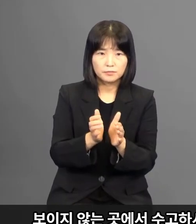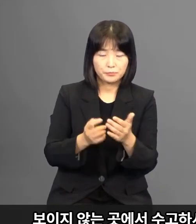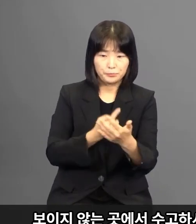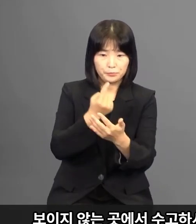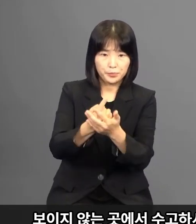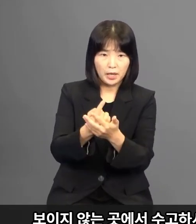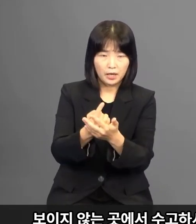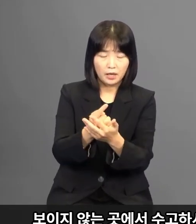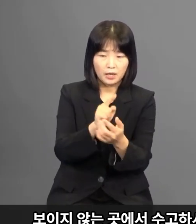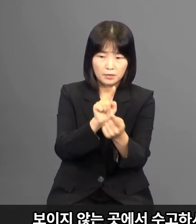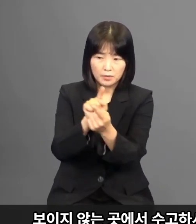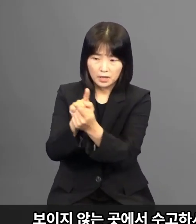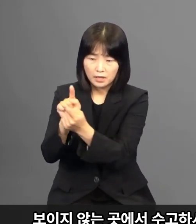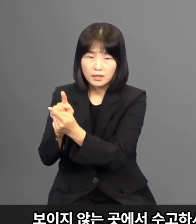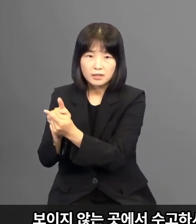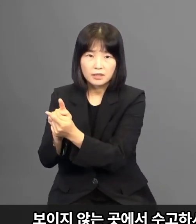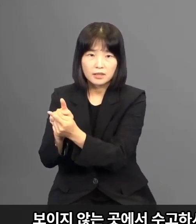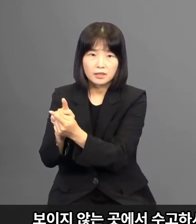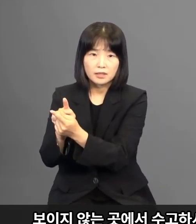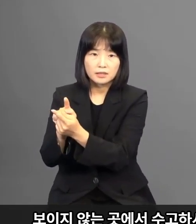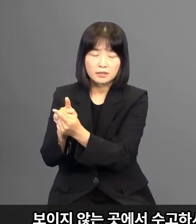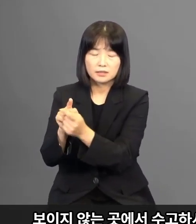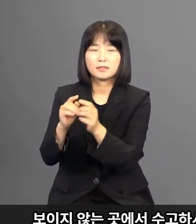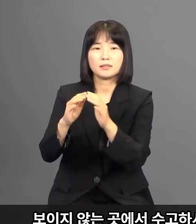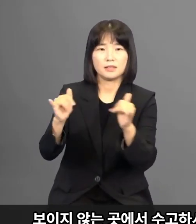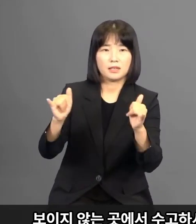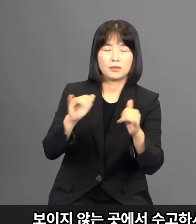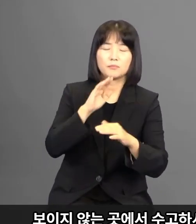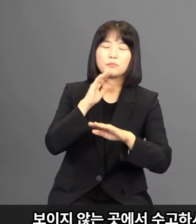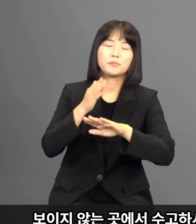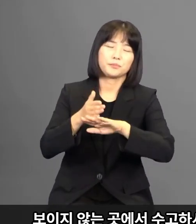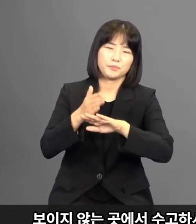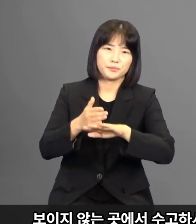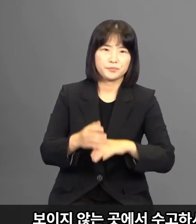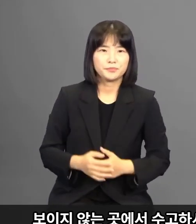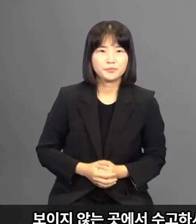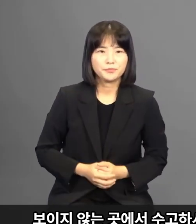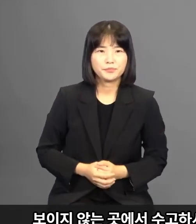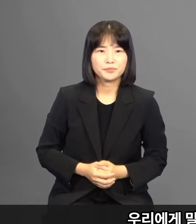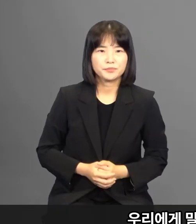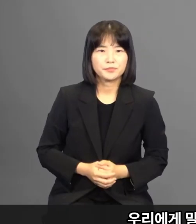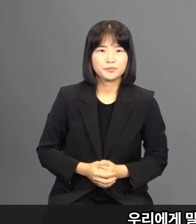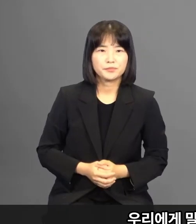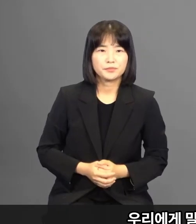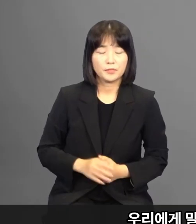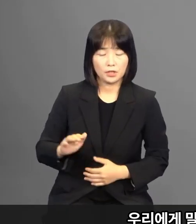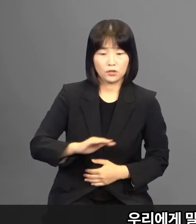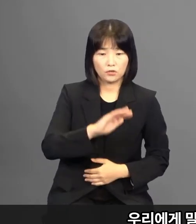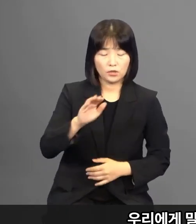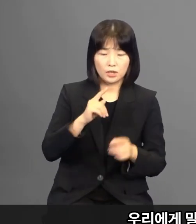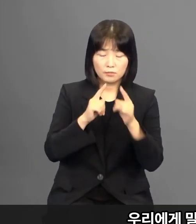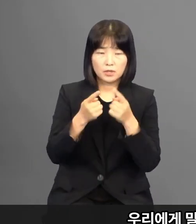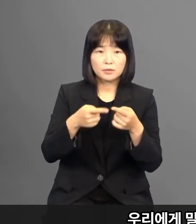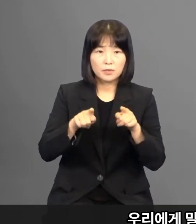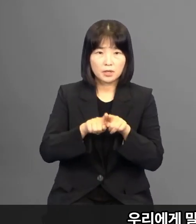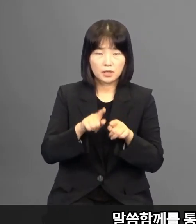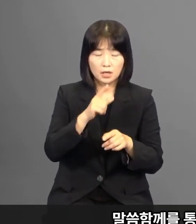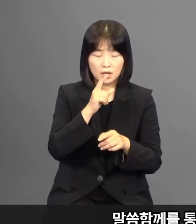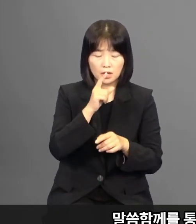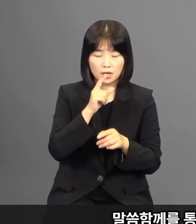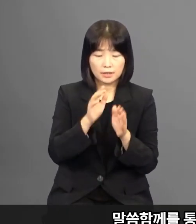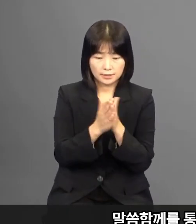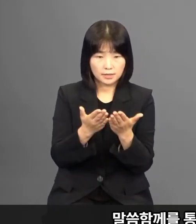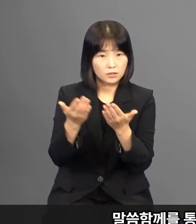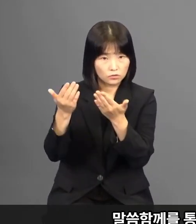보이지 않는 곳에서 수고하시는 많은 분들께도 참으로 감사드립니다. 우리에게 말씀 함께 묵상집을 주시고